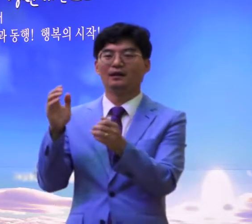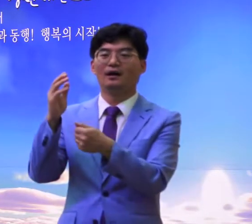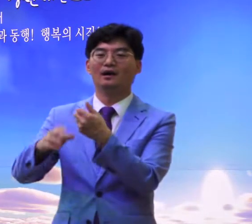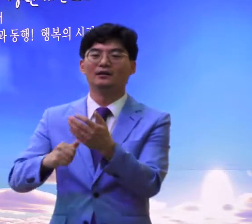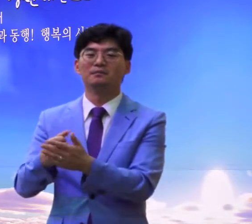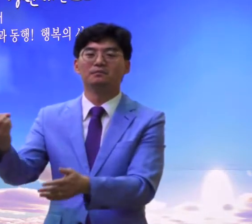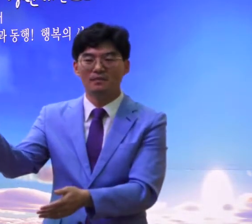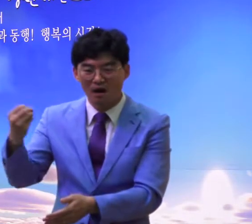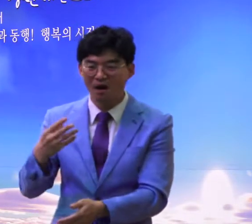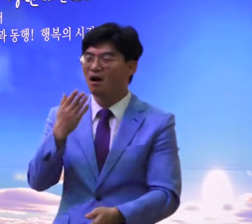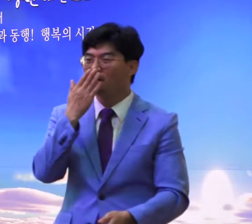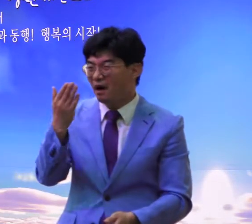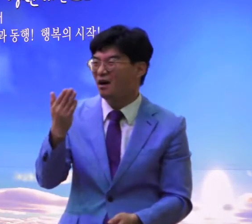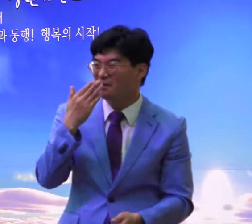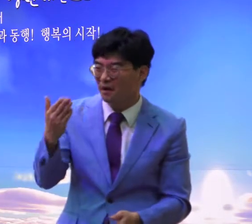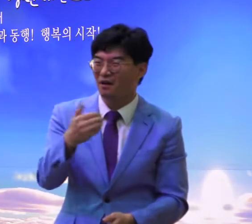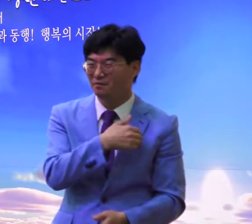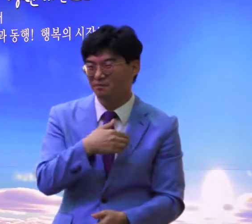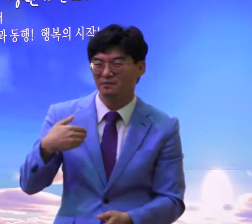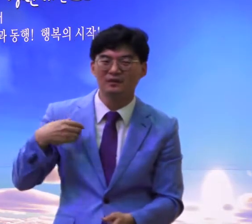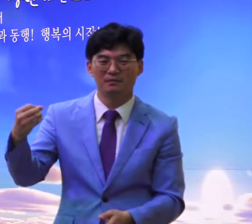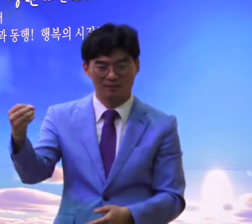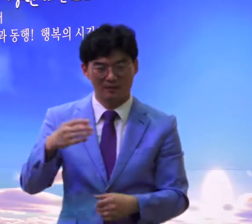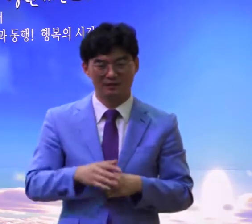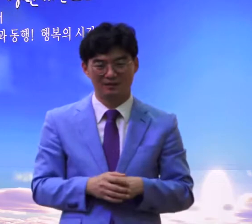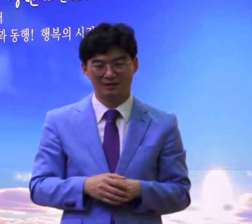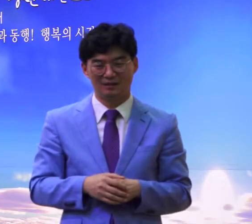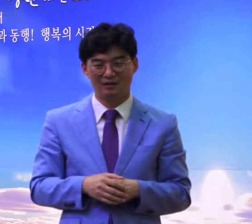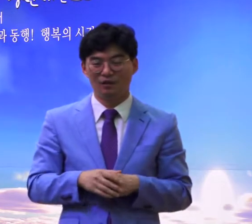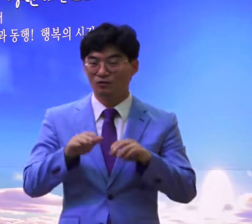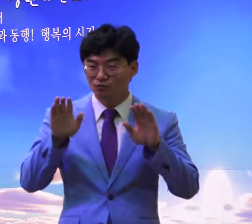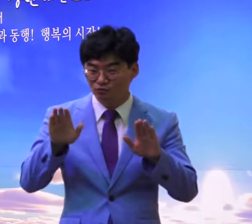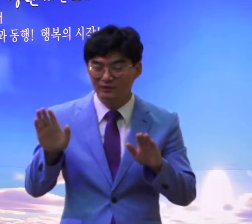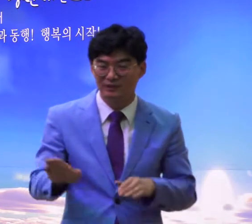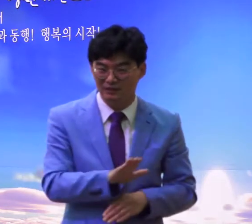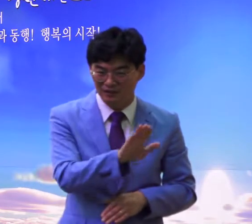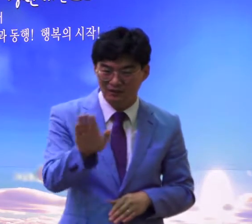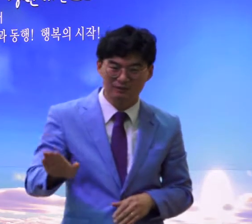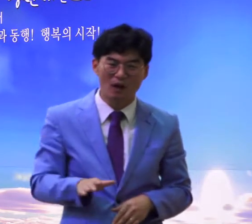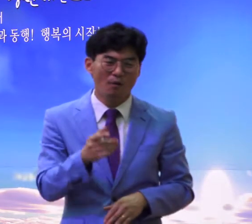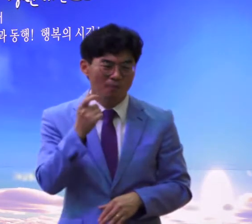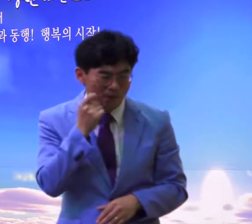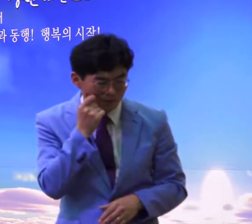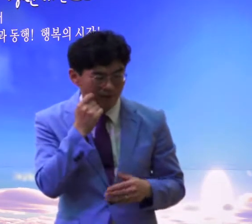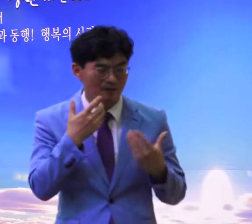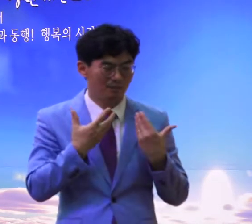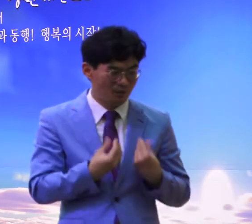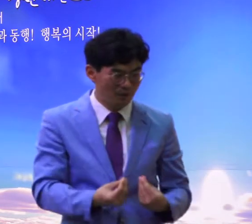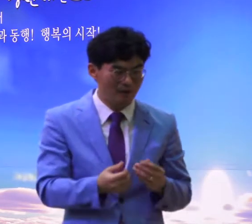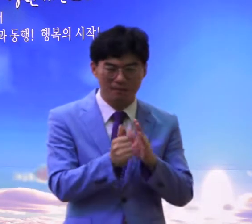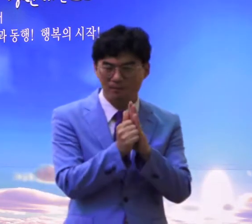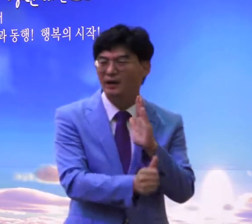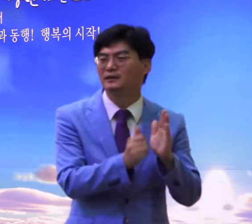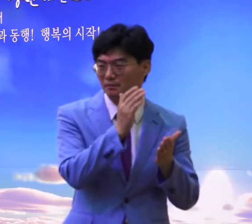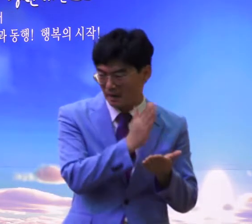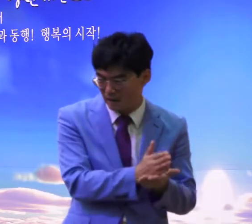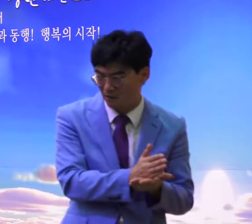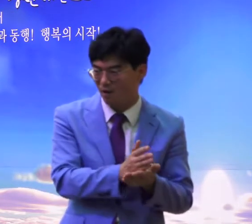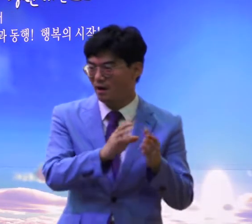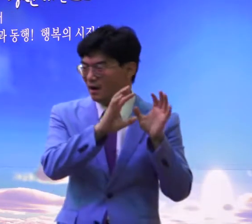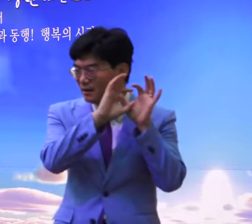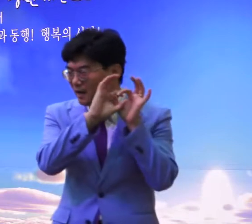그 속에서 여전히 일하고 계시는 하나님을 바라보시기 바랍니다. 여전히 일하고 계시는 주님을 붙들고 일어설 수 있기를